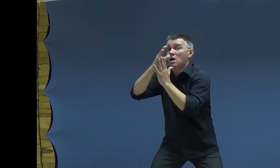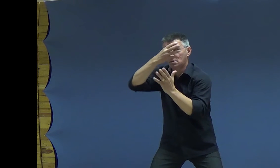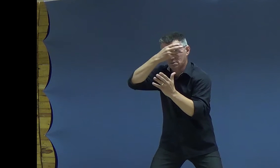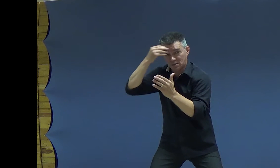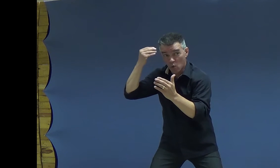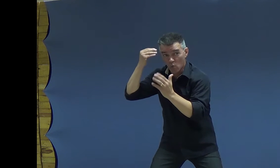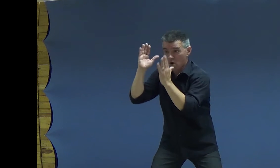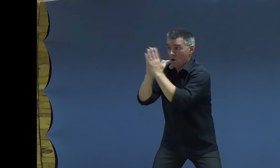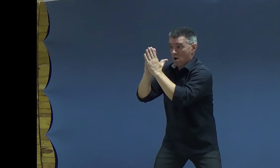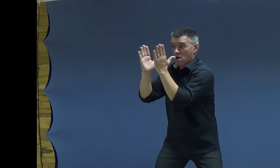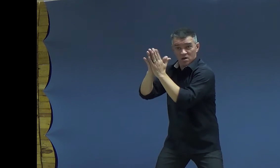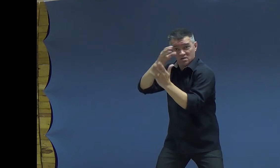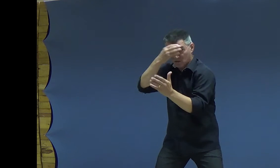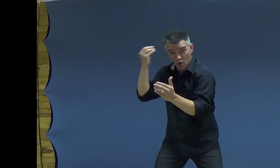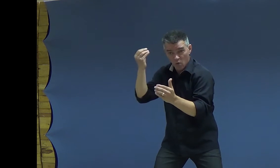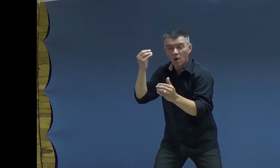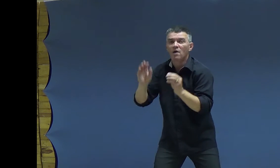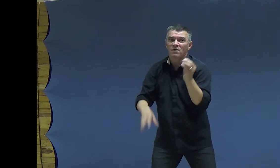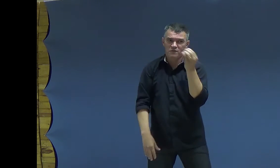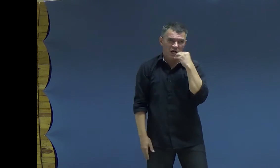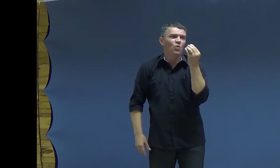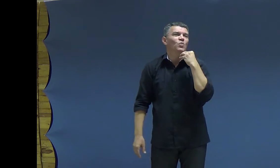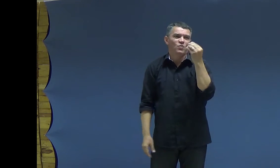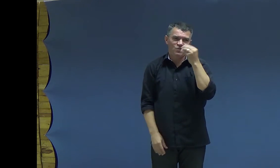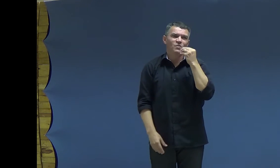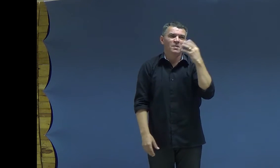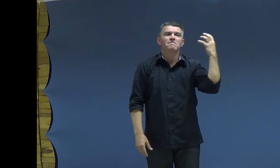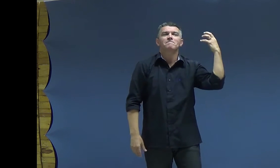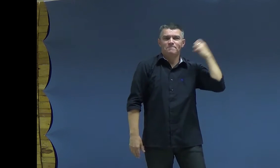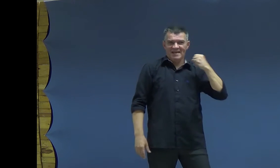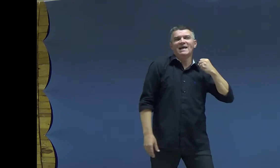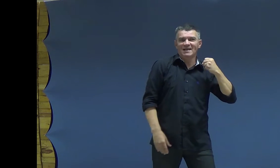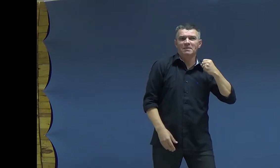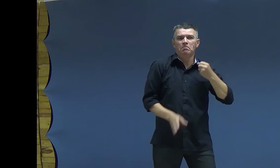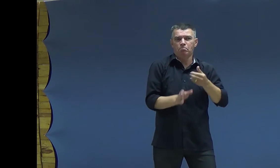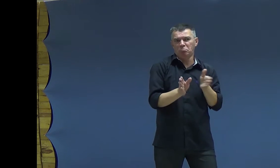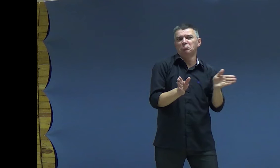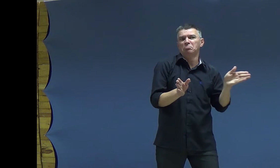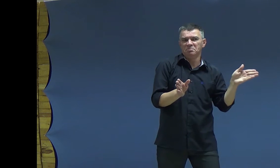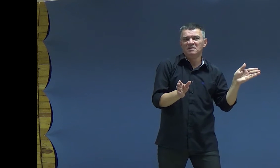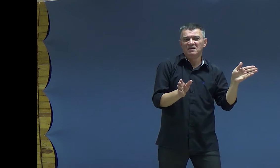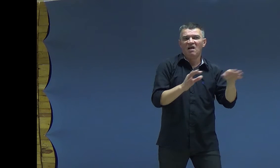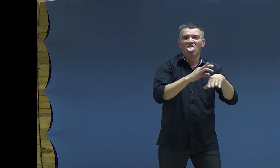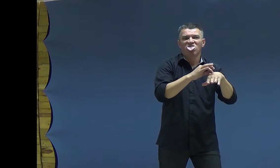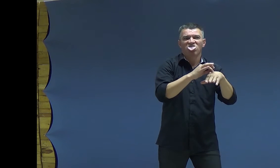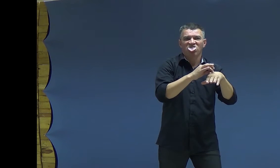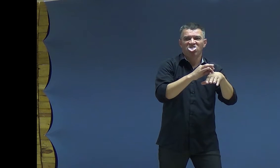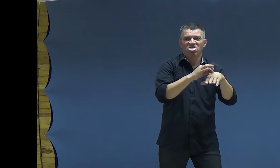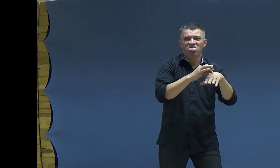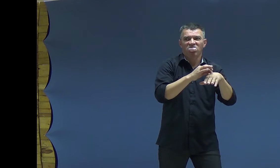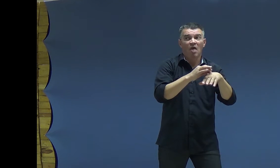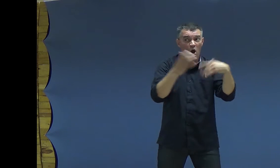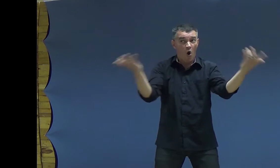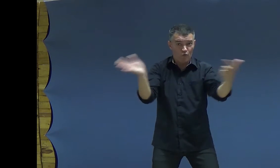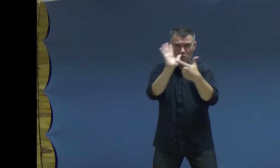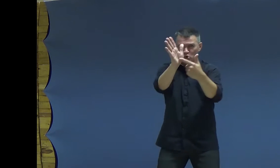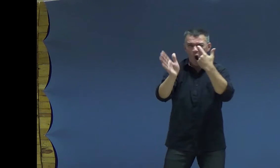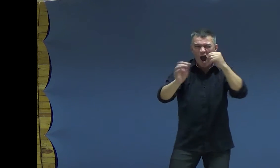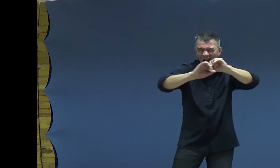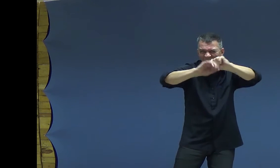Então, se a gente esquece de orar, você vai começar a ficar fraco e vai ficar fácil o diabo pegar a sua vida.